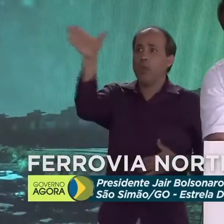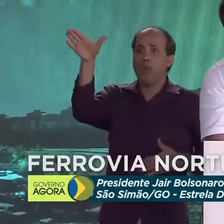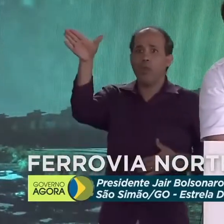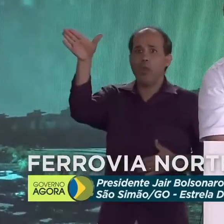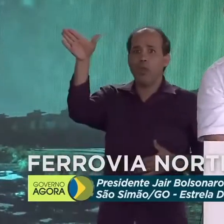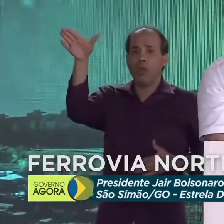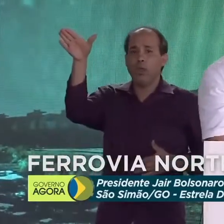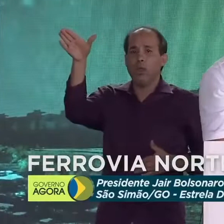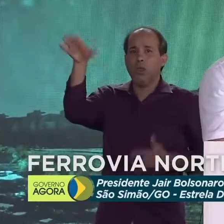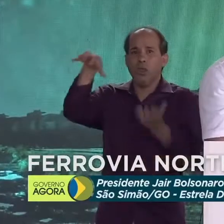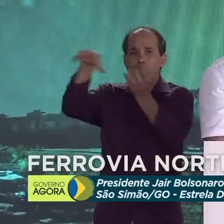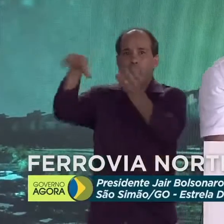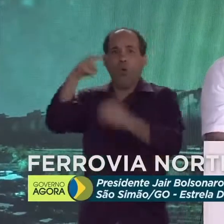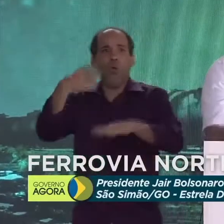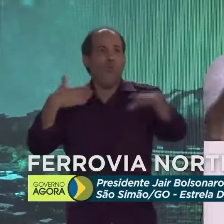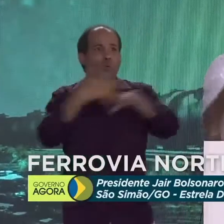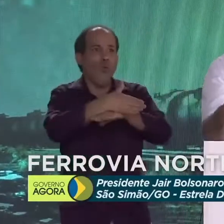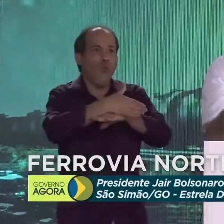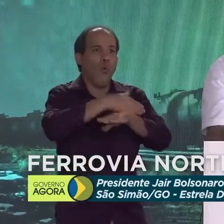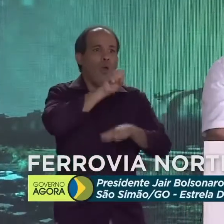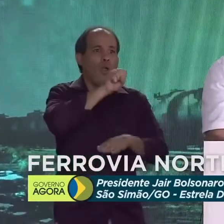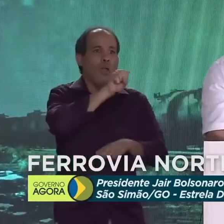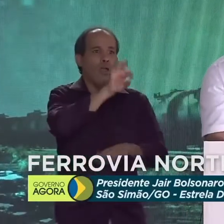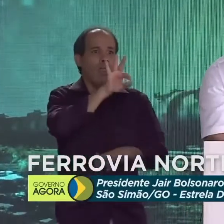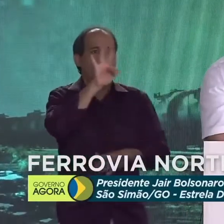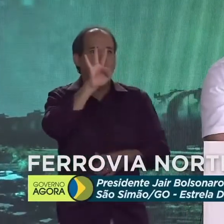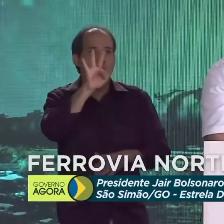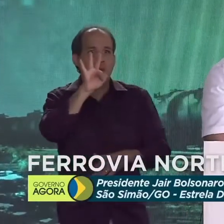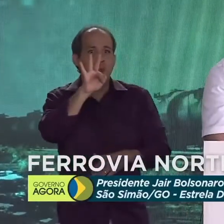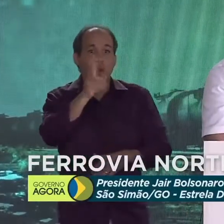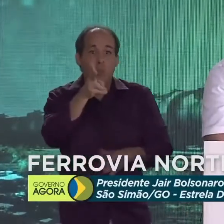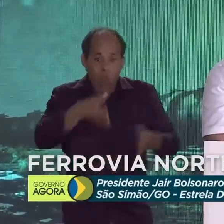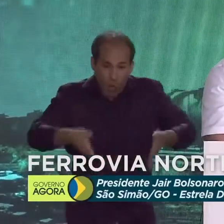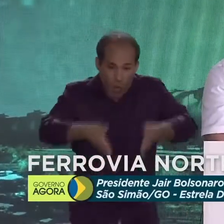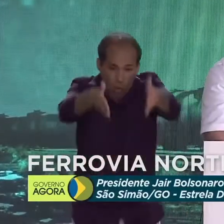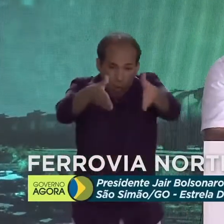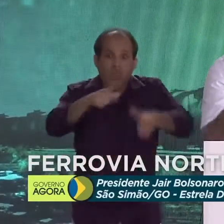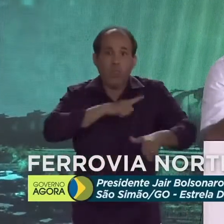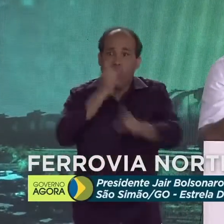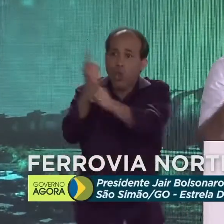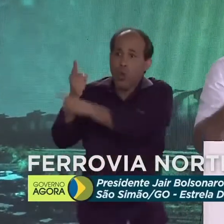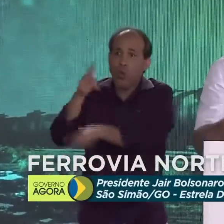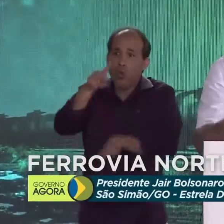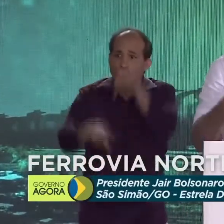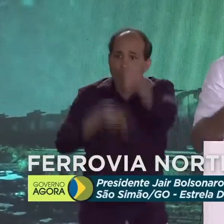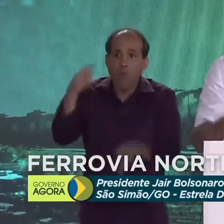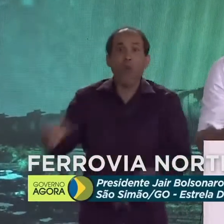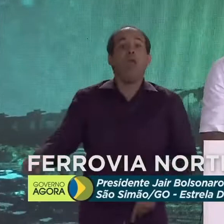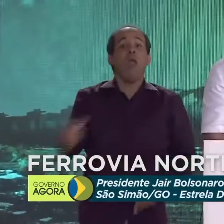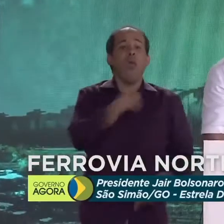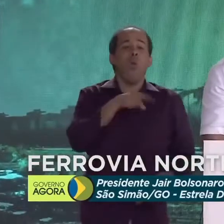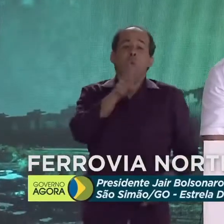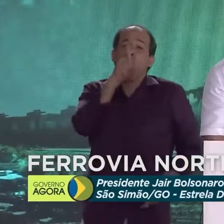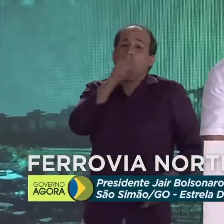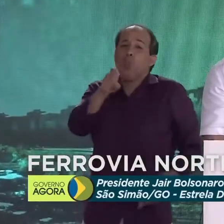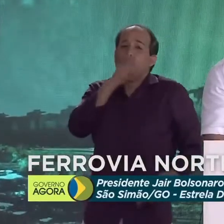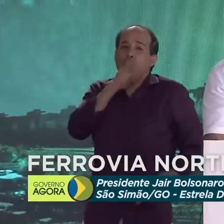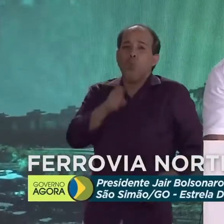ao Legislativo ou ir ao Judiciário, no meio do caminho tem o povo. Povo esse ao qual eu